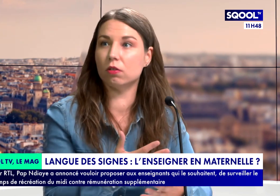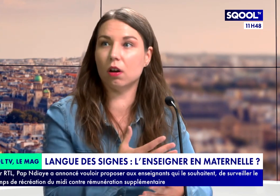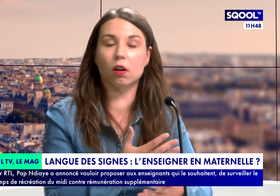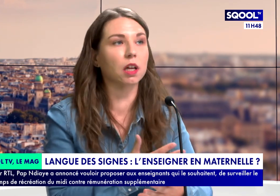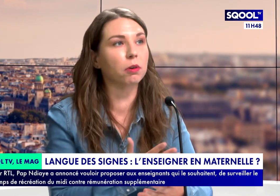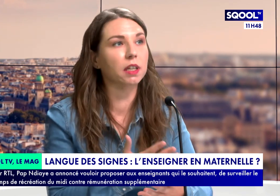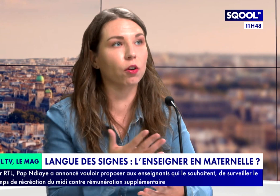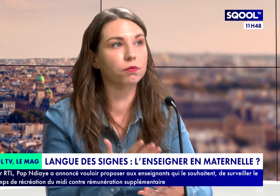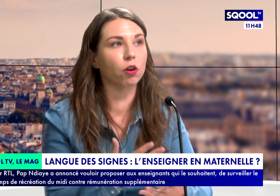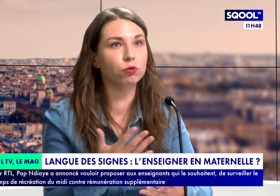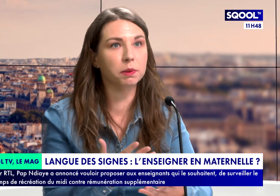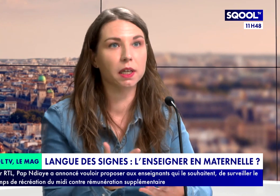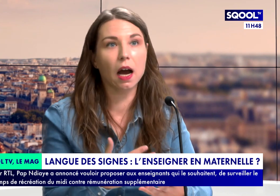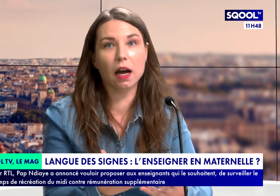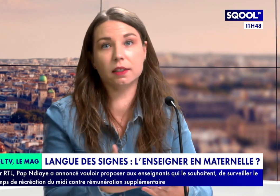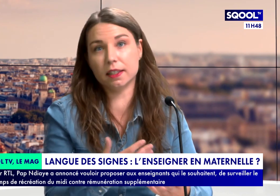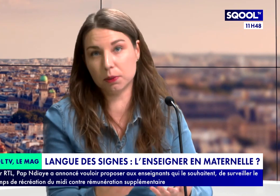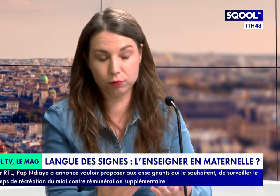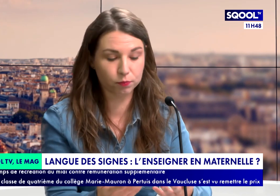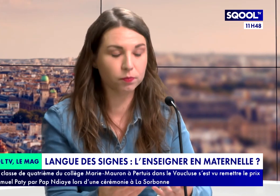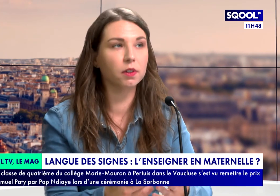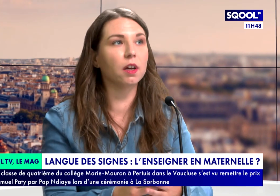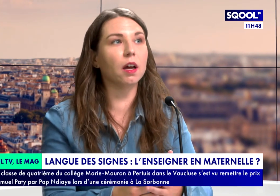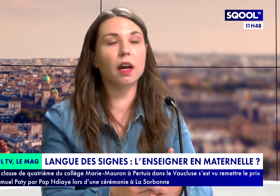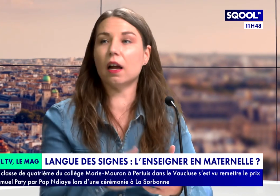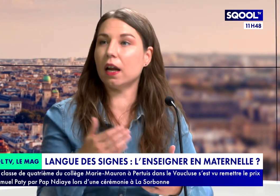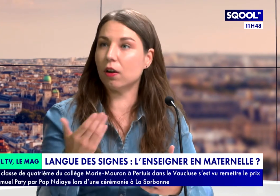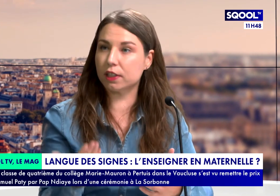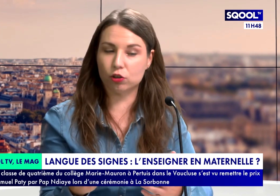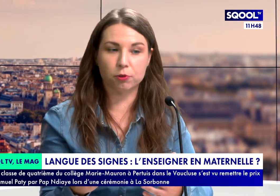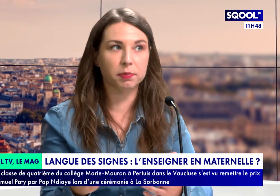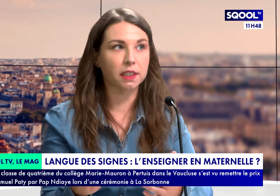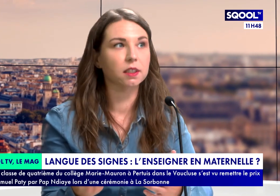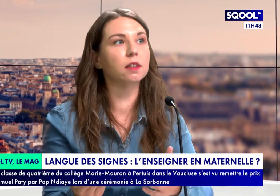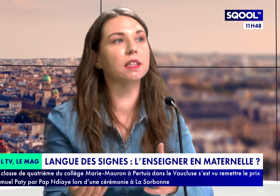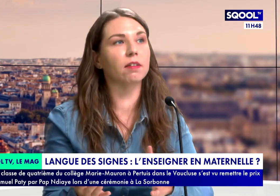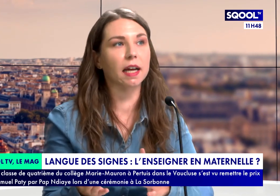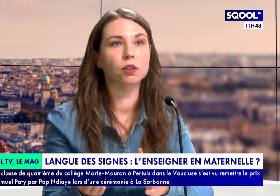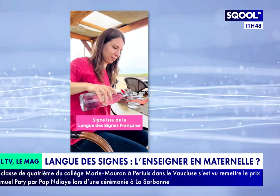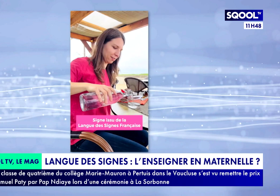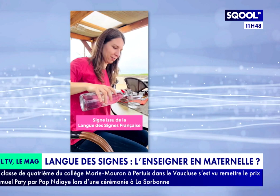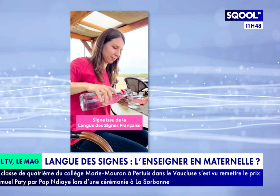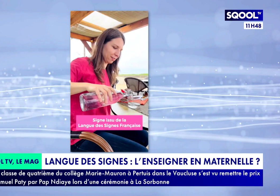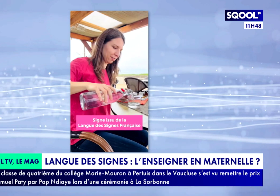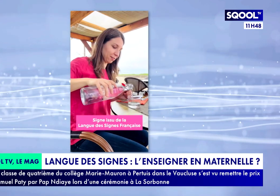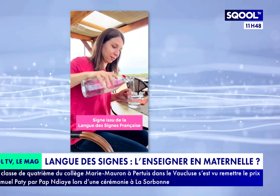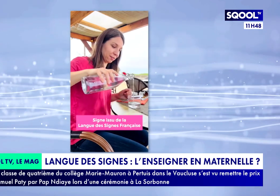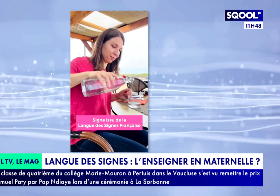n'importe quel enfant ou bébé a dès le début. Et l'enseignement bilingue, ça va être aussi d'enseigner le français,